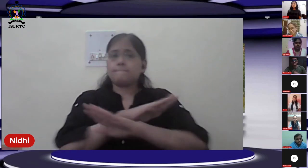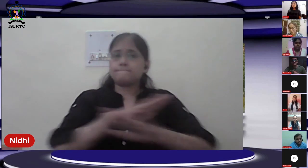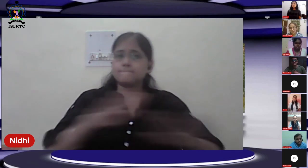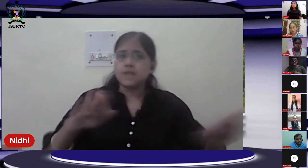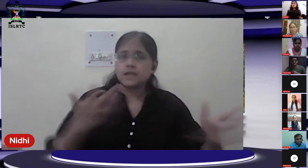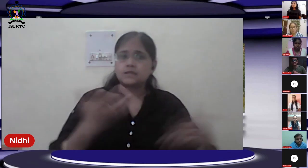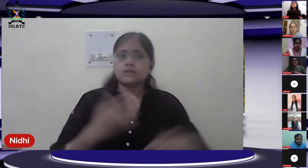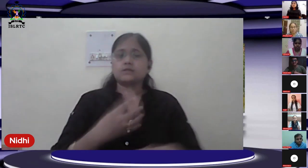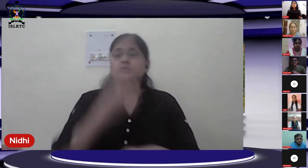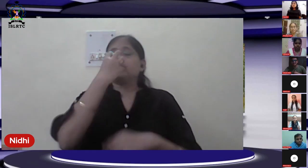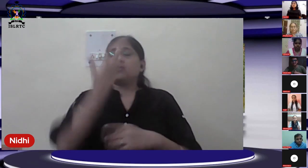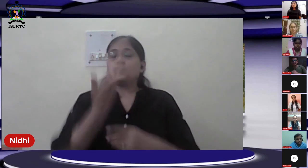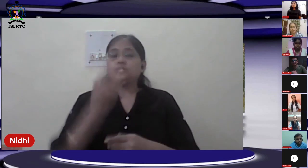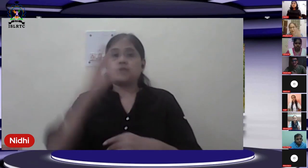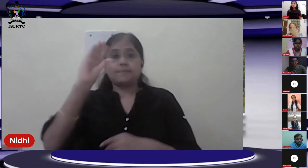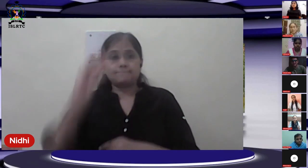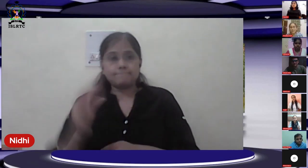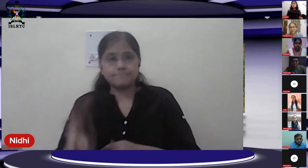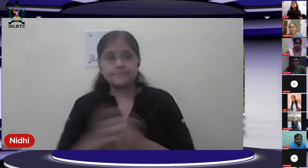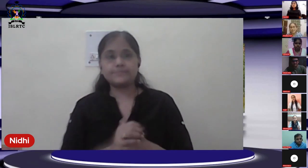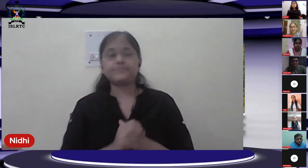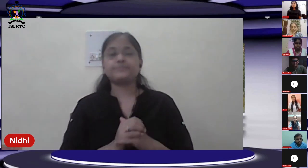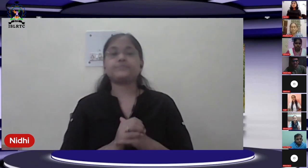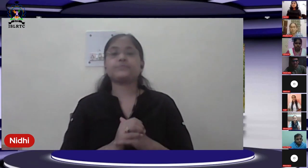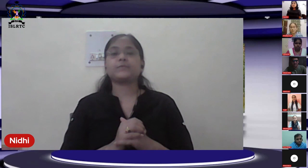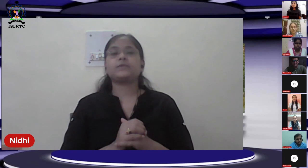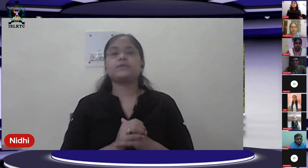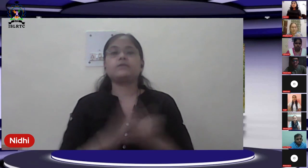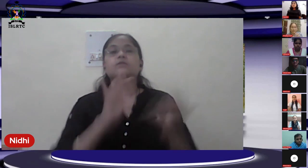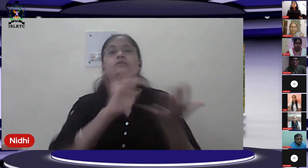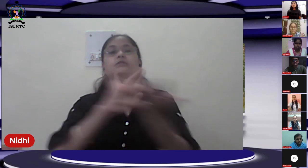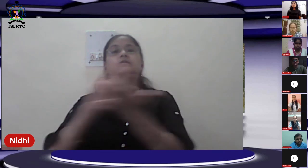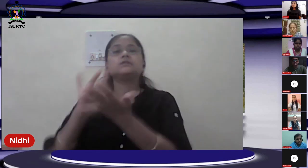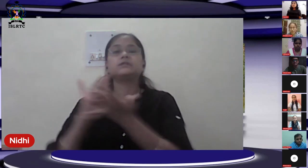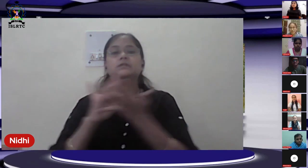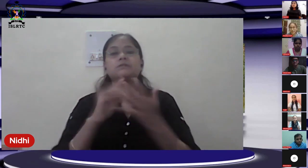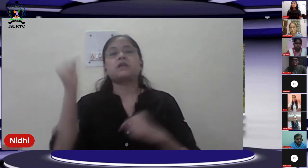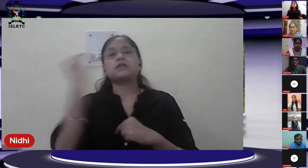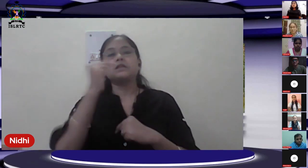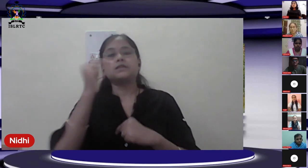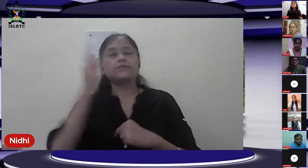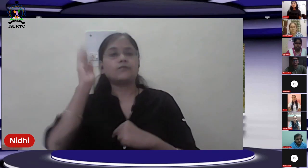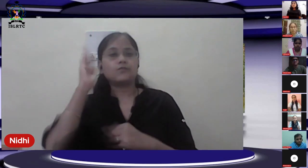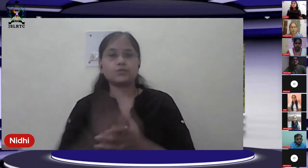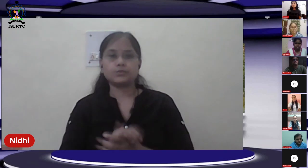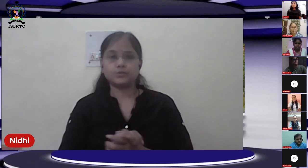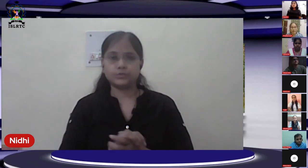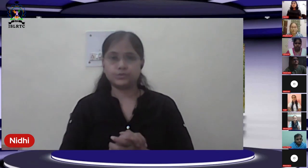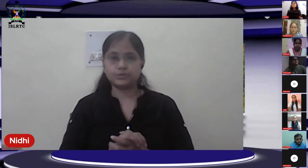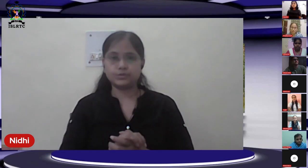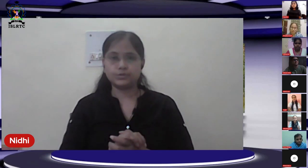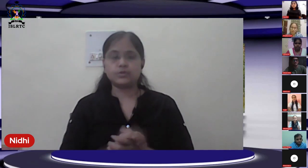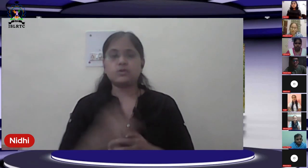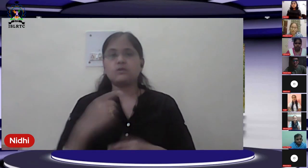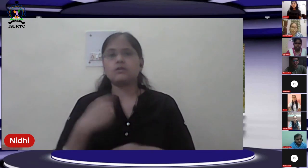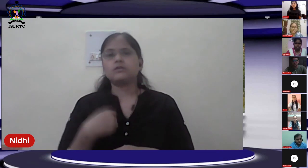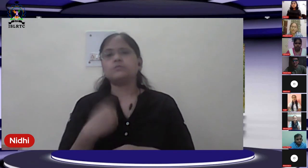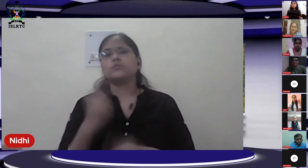तो हर जगह देखिए ऐसे नेगेटिव न्यूज थी। वहां कहीं मैंने छोटा सा एक कॉलम पढ़ा कि